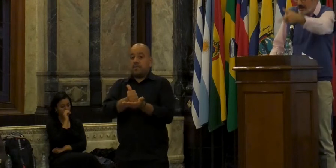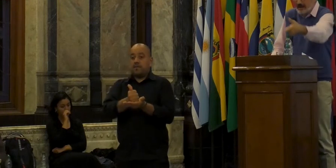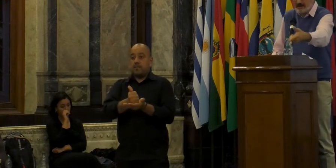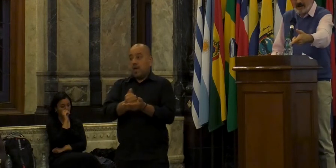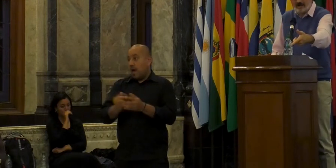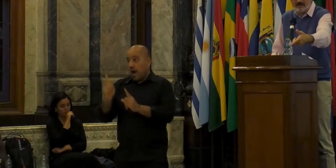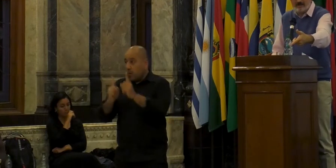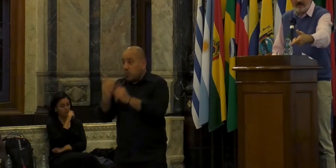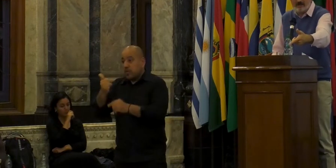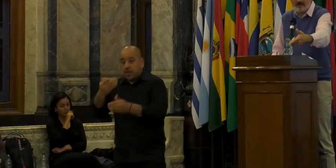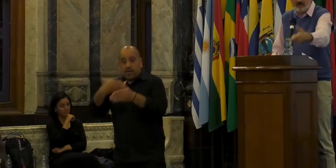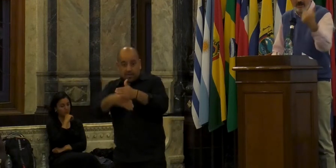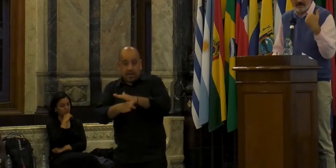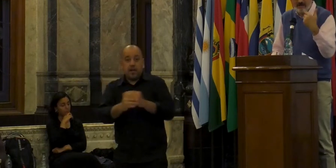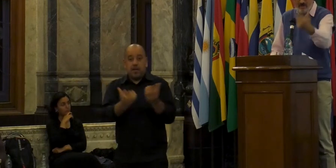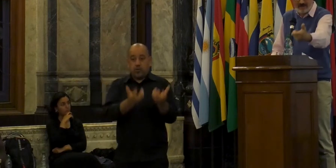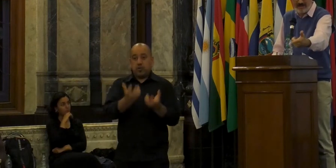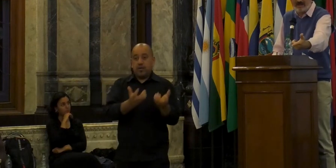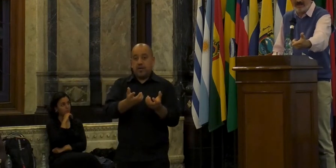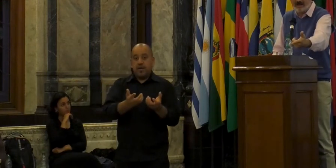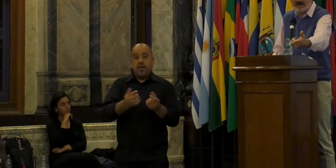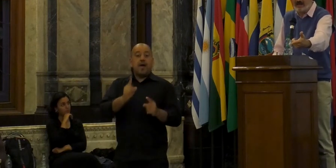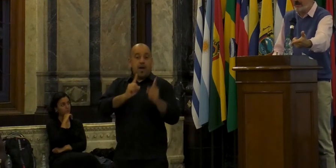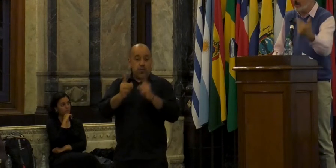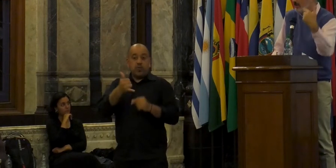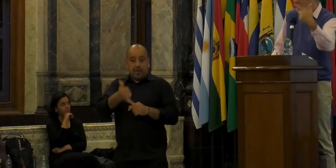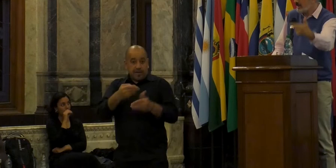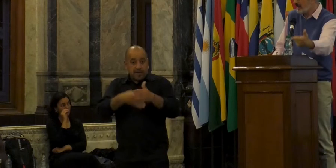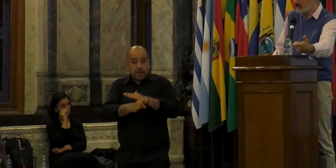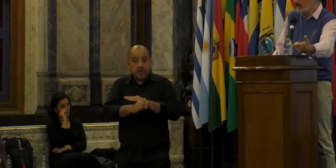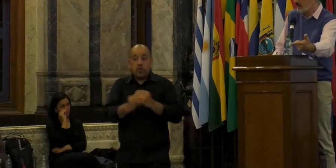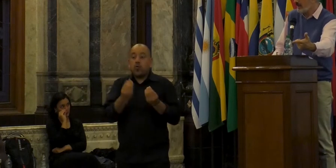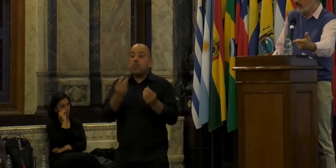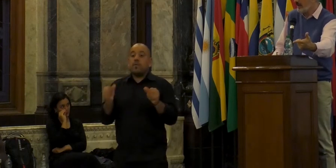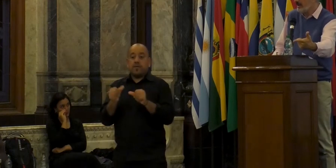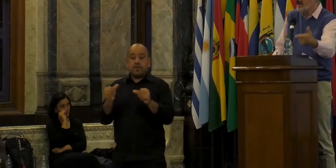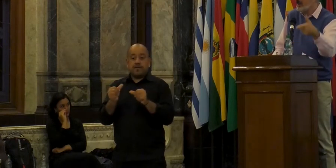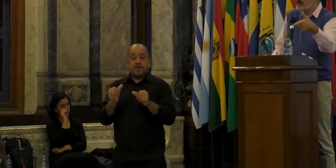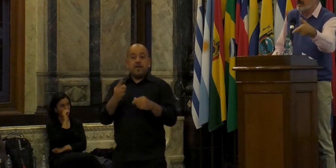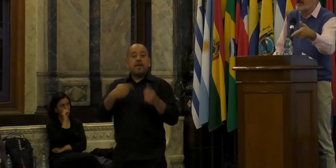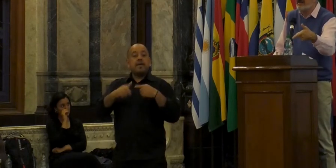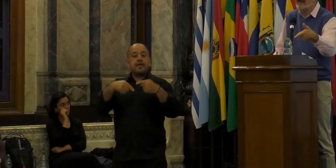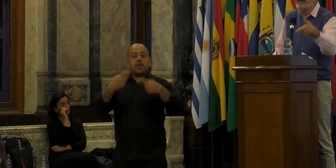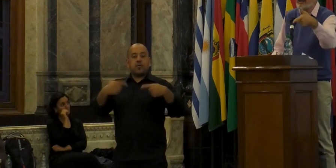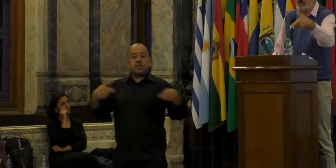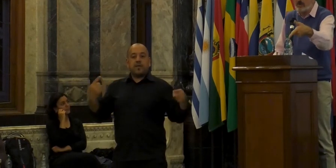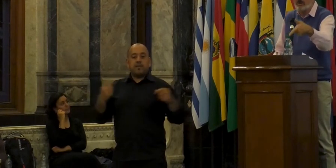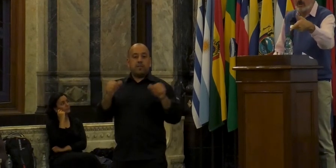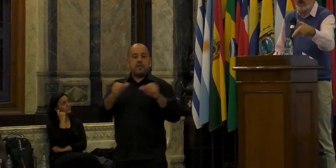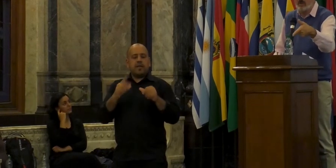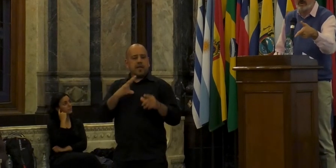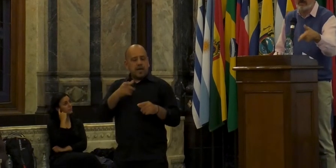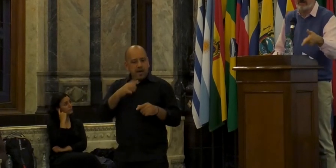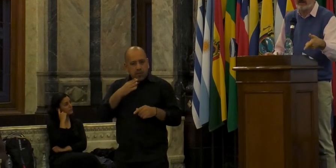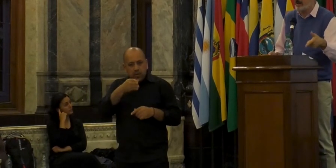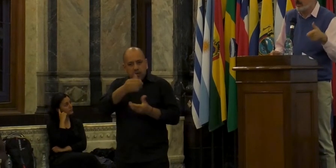Alguien tendrá que entrar. Si tú sales, alguien va a tener que entrar ahí. ¿Y cómo vamos a hacer? ¿No? ¿Y qué cosas se descubren